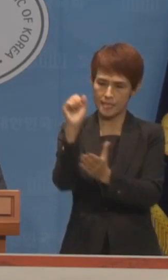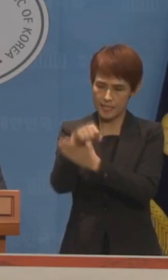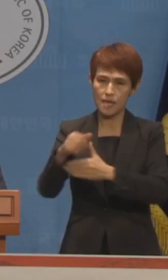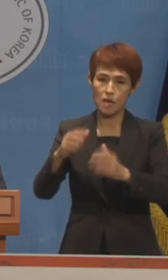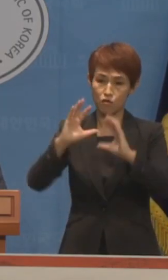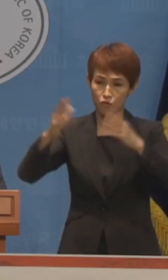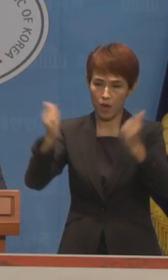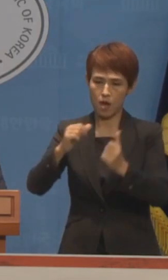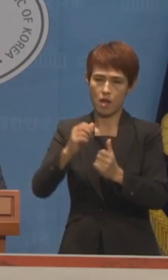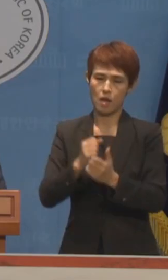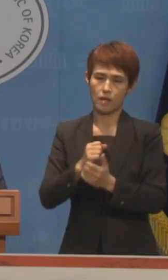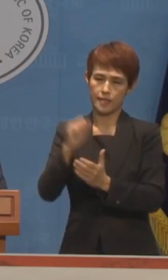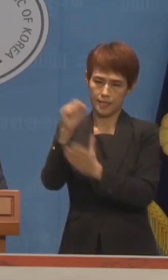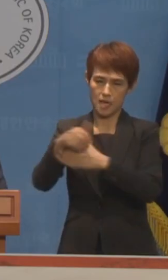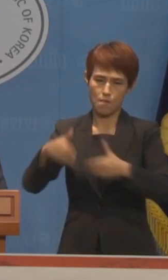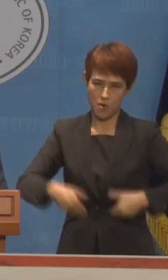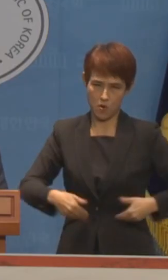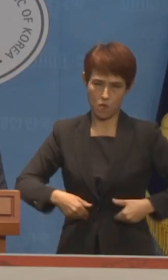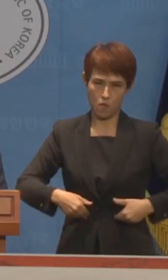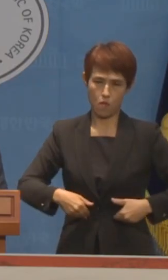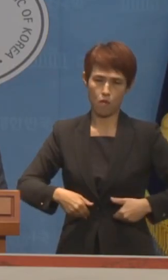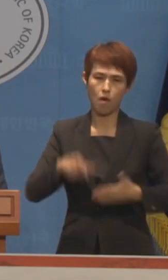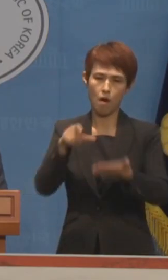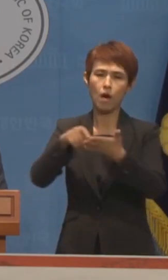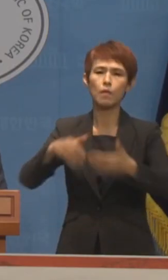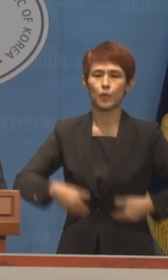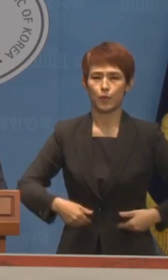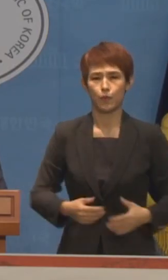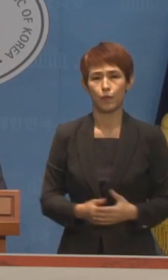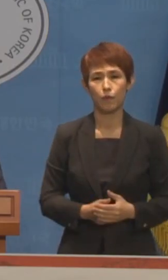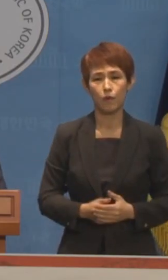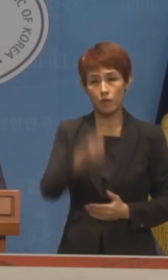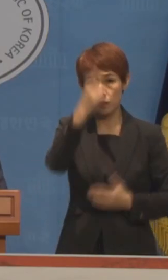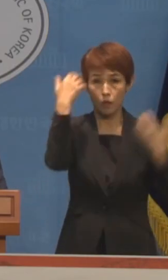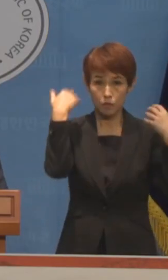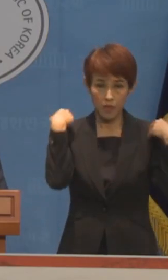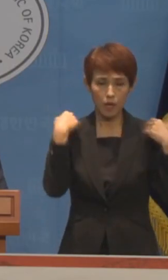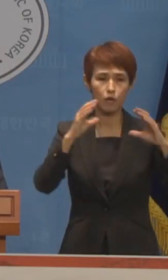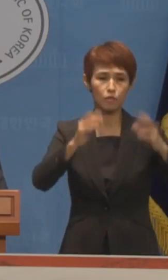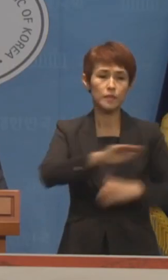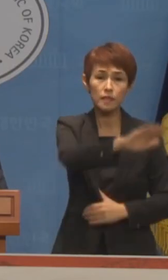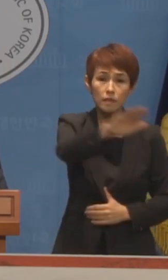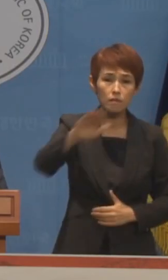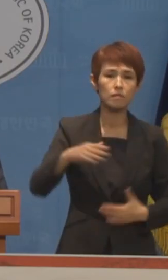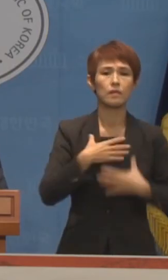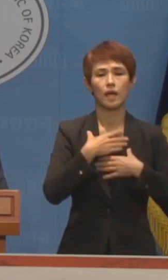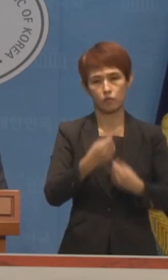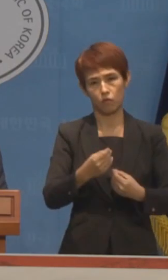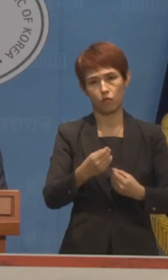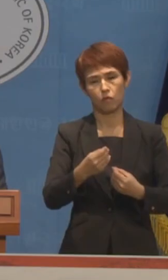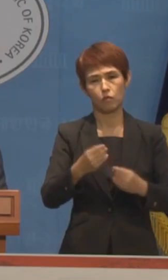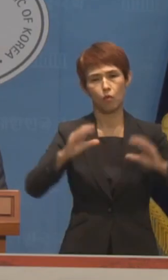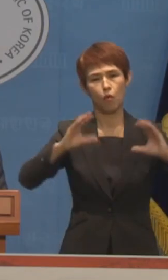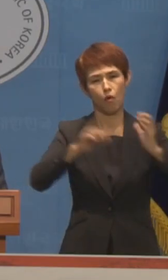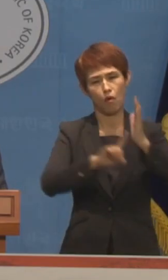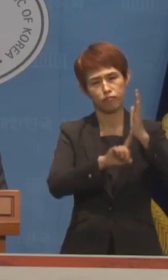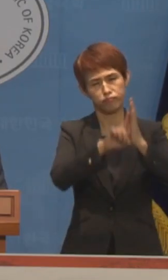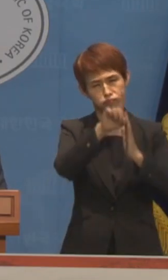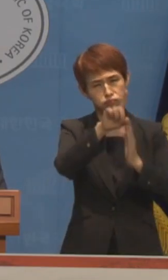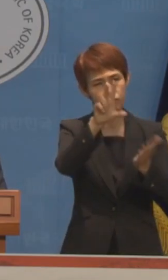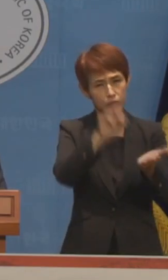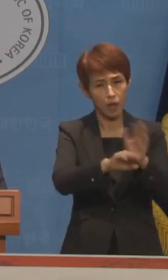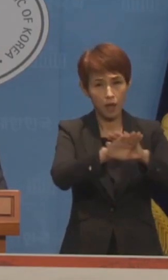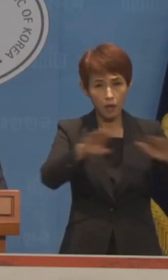정말로 대한민국의 국민들의 안전 그리고 기후에 대한 기후 악동으로 벗어나기 위한